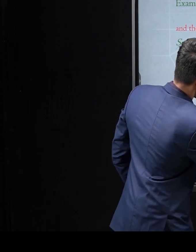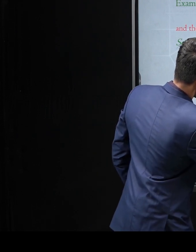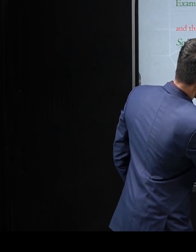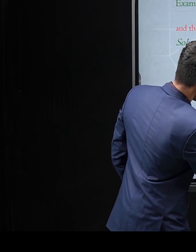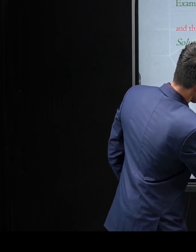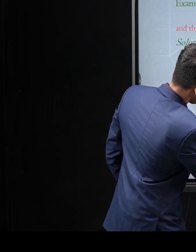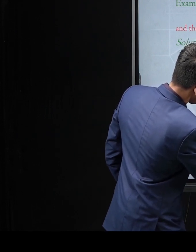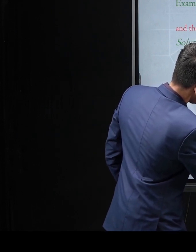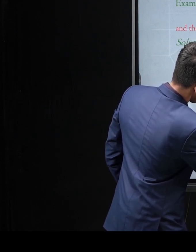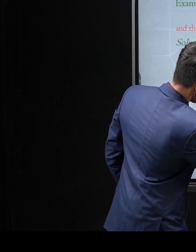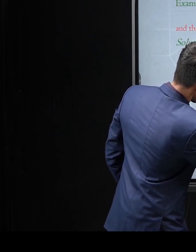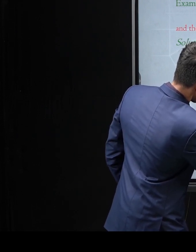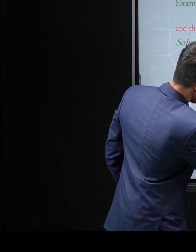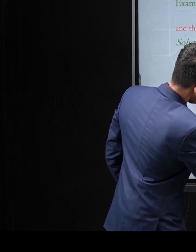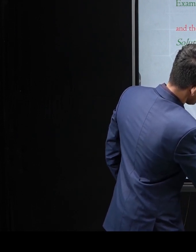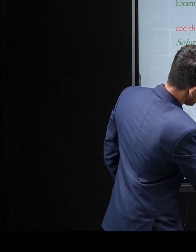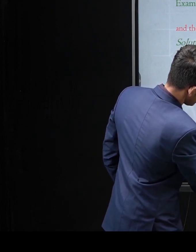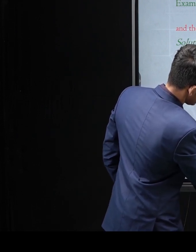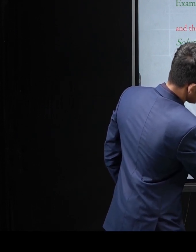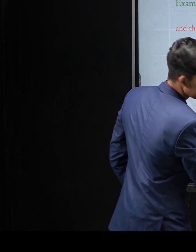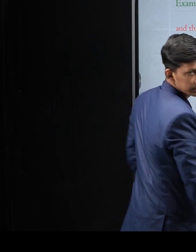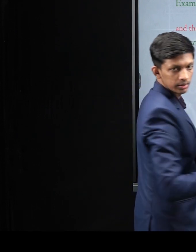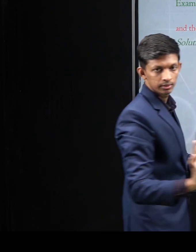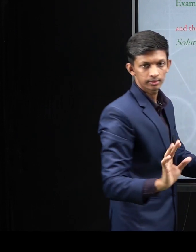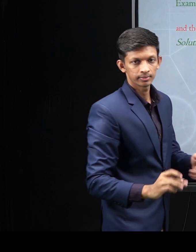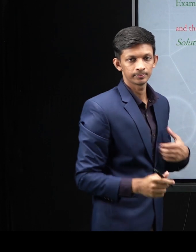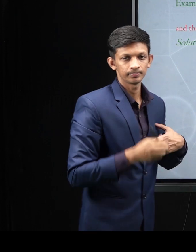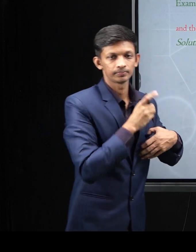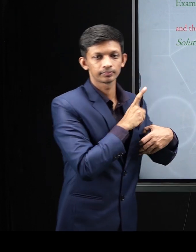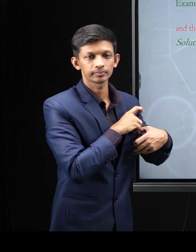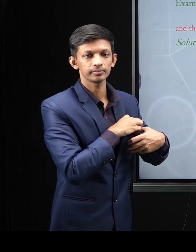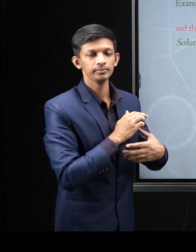A cube is equal to 7 cube gives A is equal to 7.